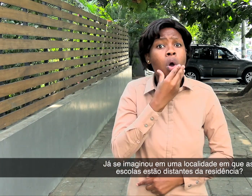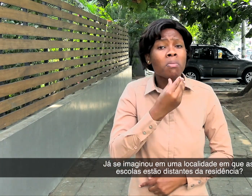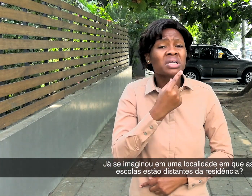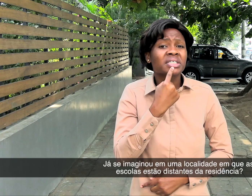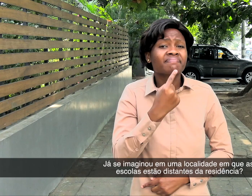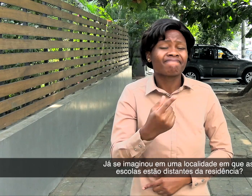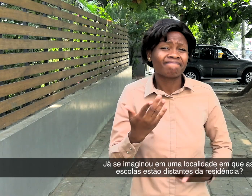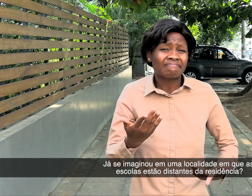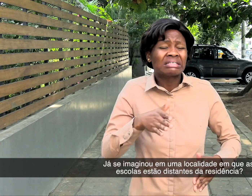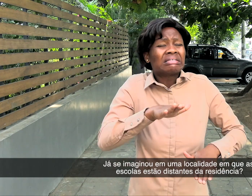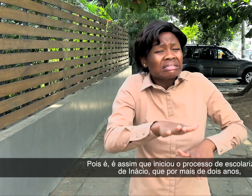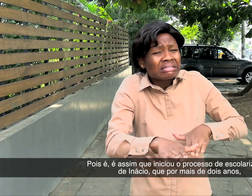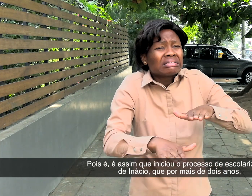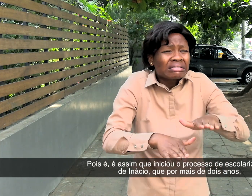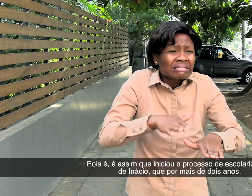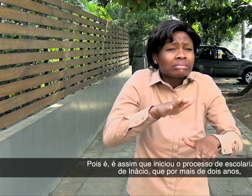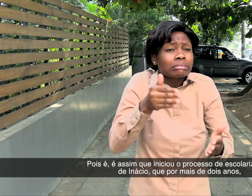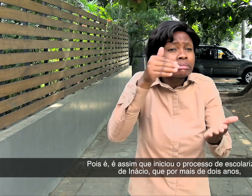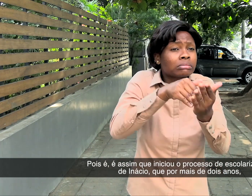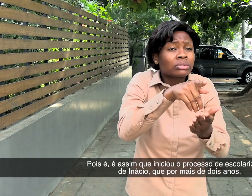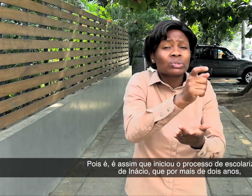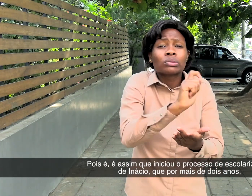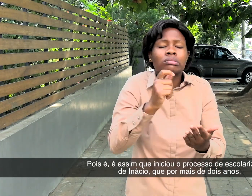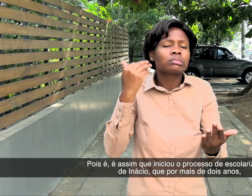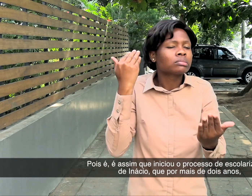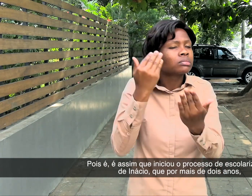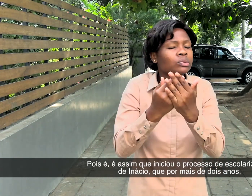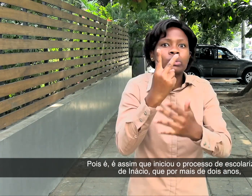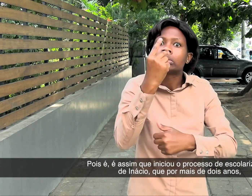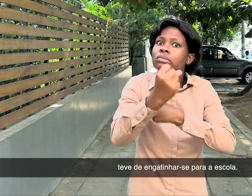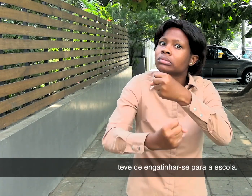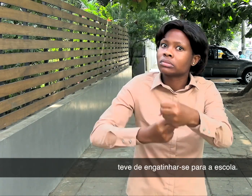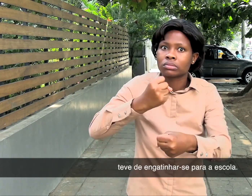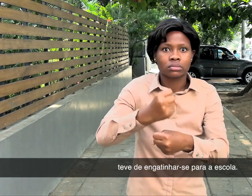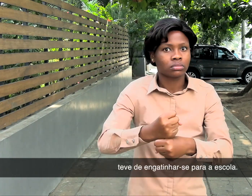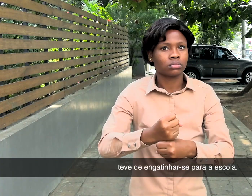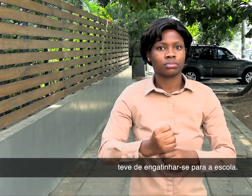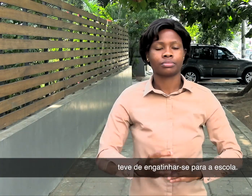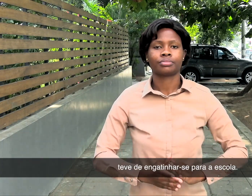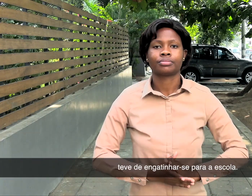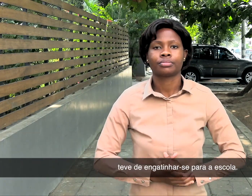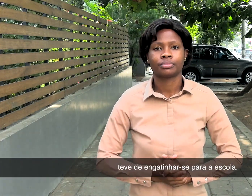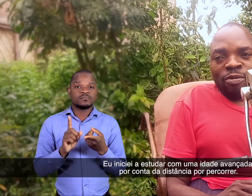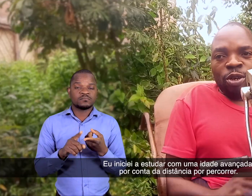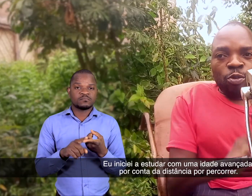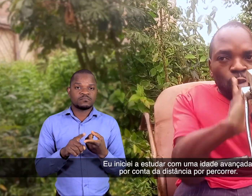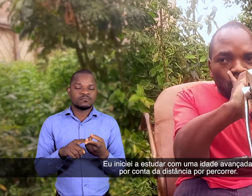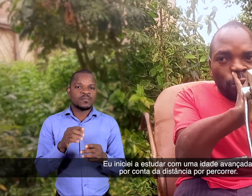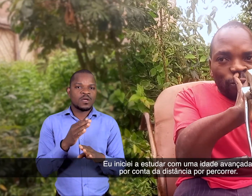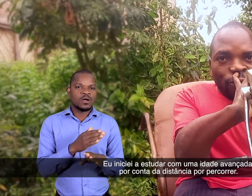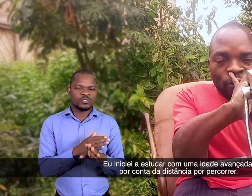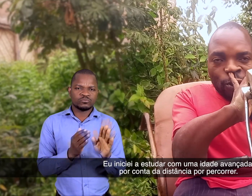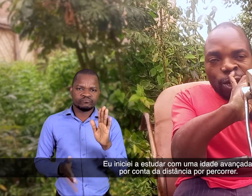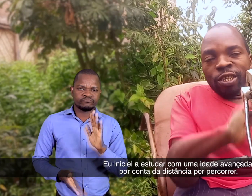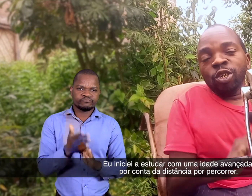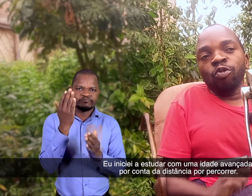residência? Pois é, é assim que iniciou o processo de escolarização de Inácio, que por mais de dois anos, teve de engatinhar-se para a escola. É verdade mesmo, eu